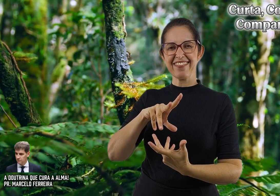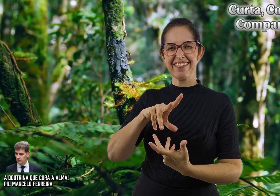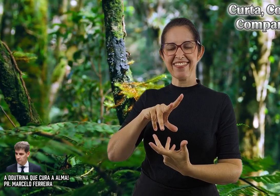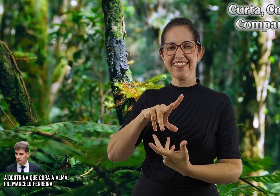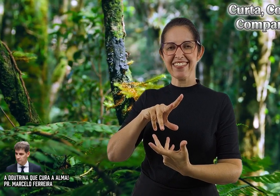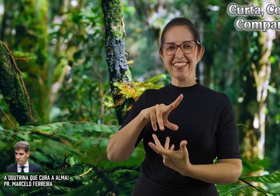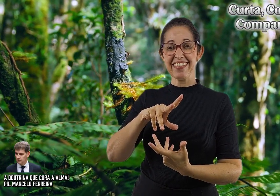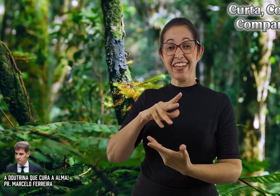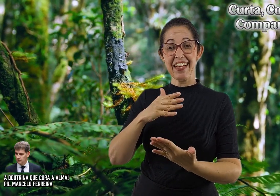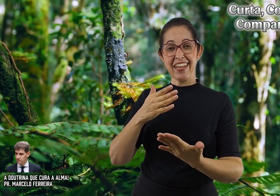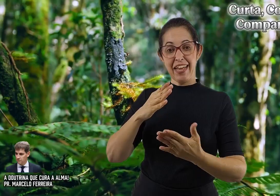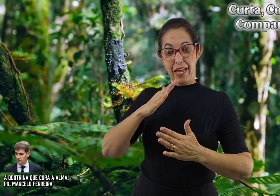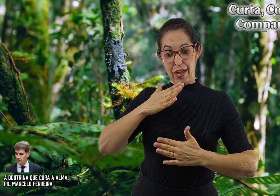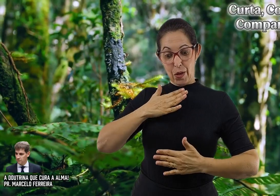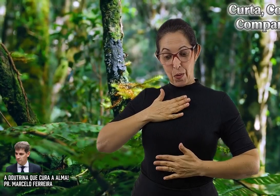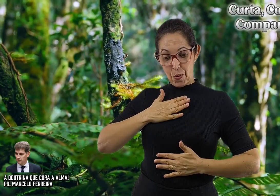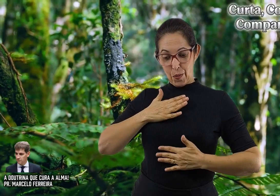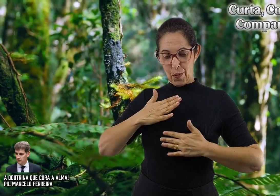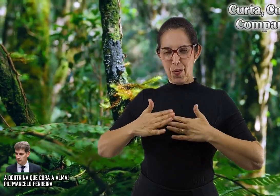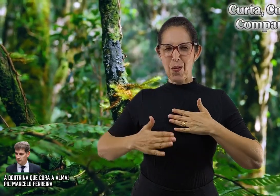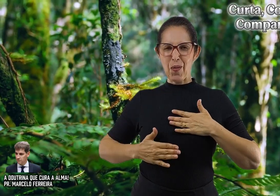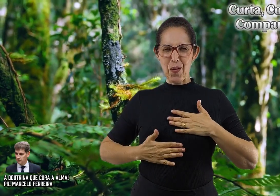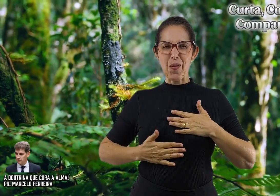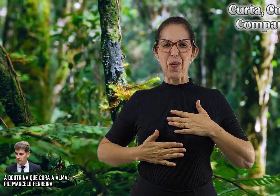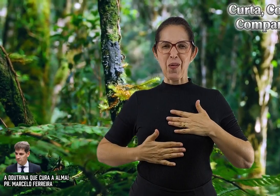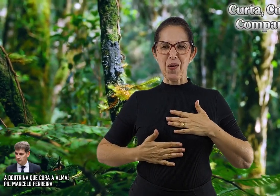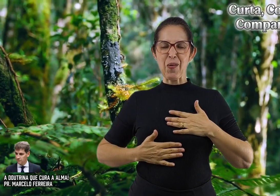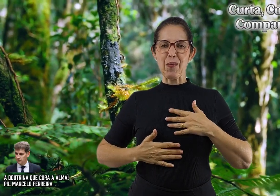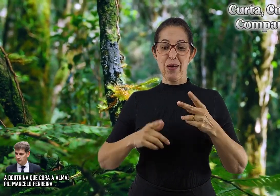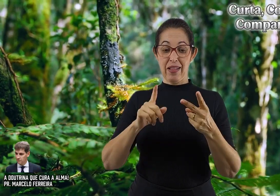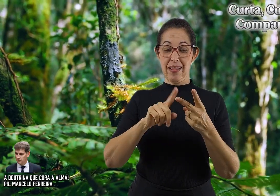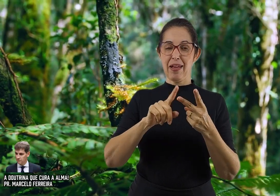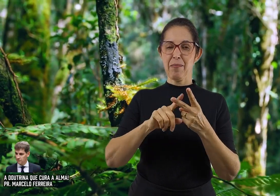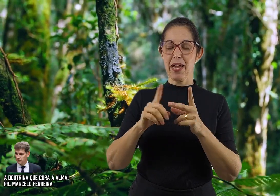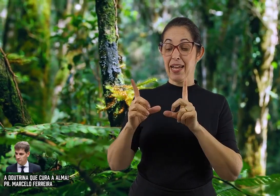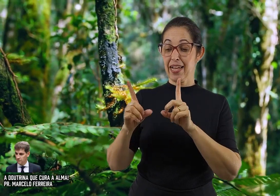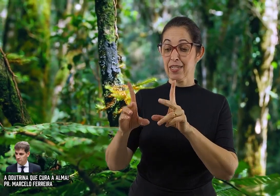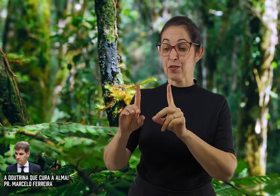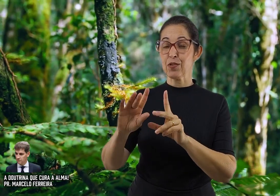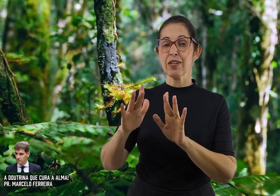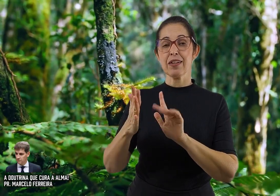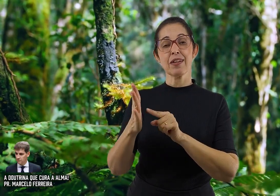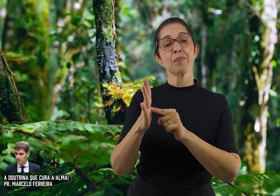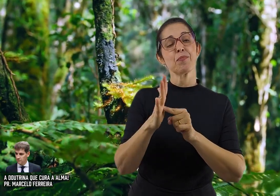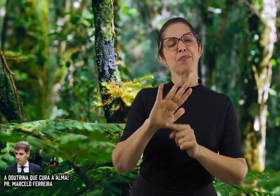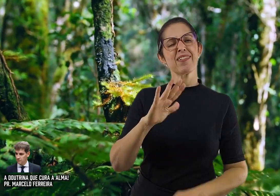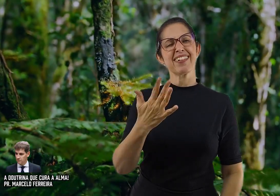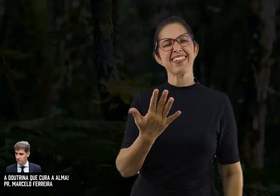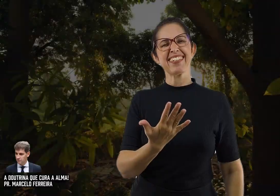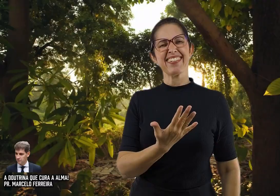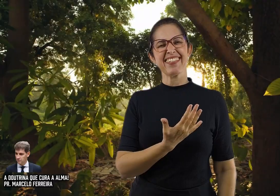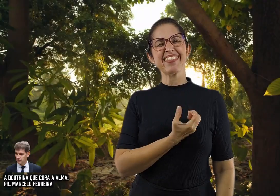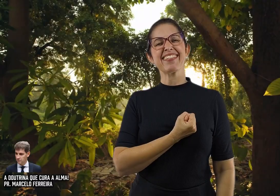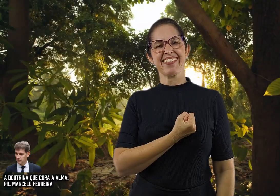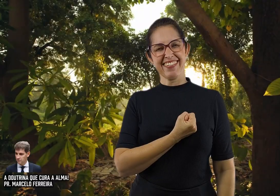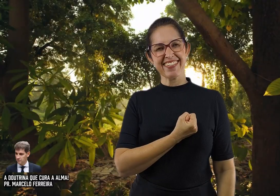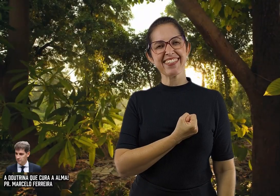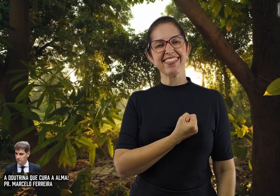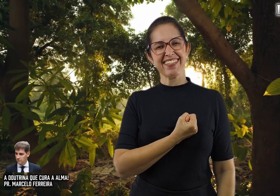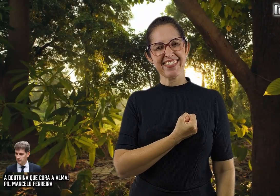universal, corpo. A doutrina de salvação, os irmãos antes aqui tiveram aula sobre a